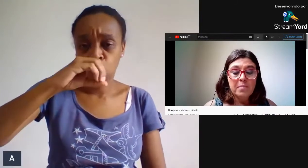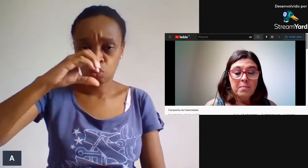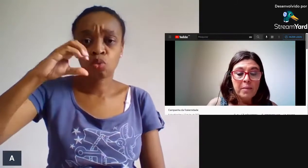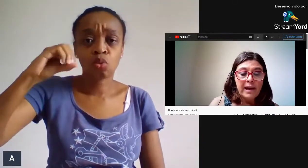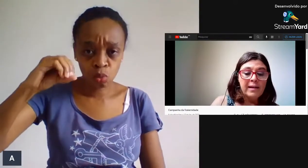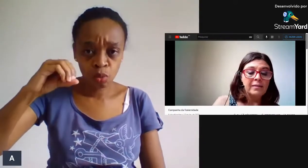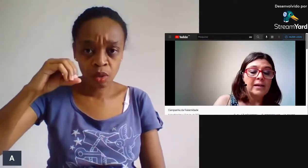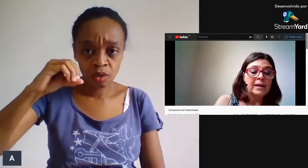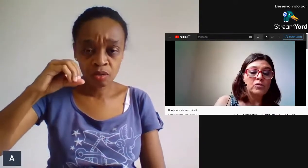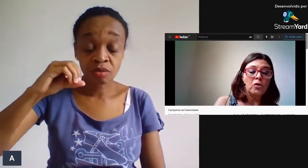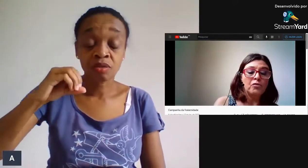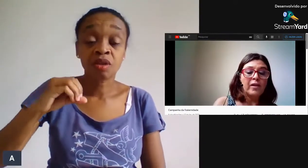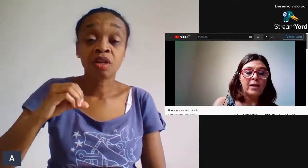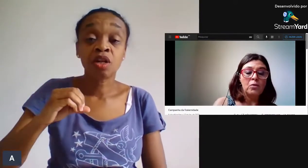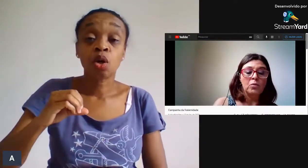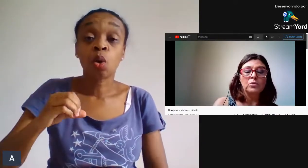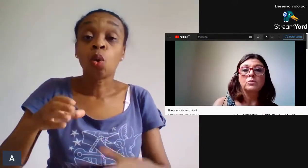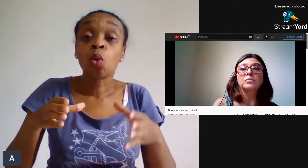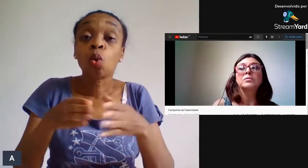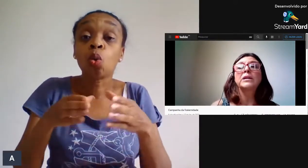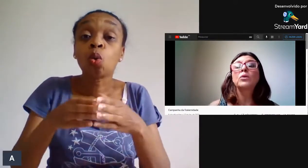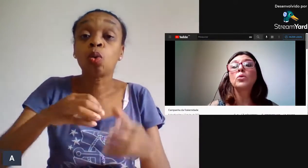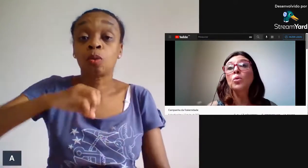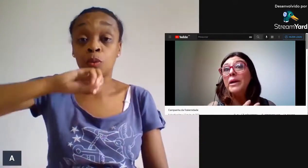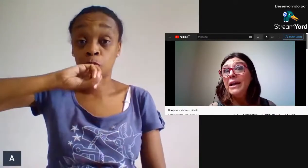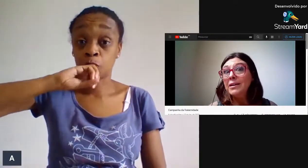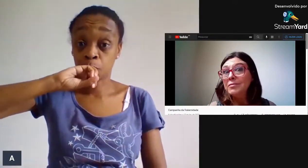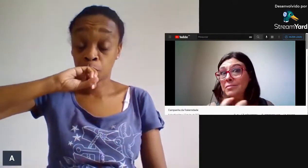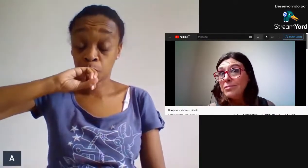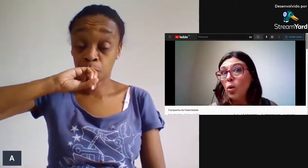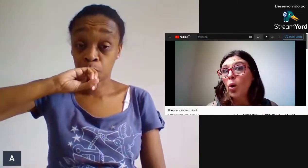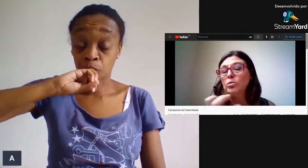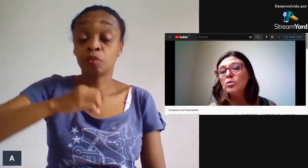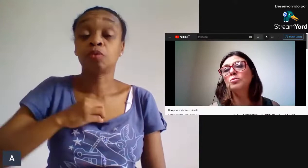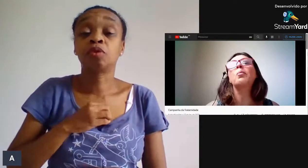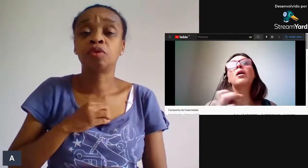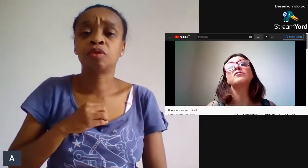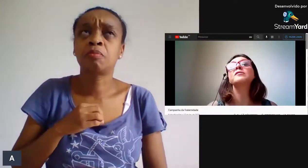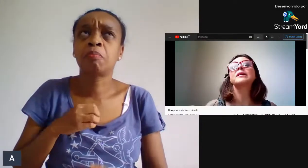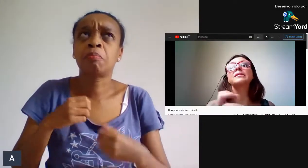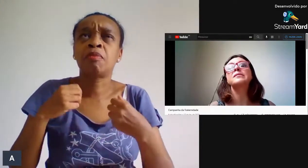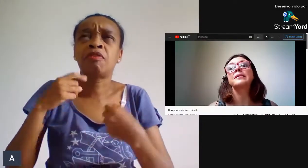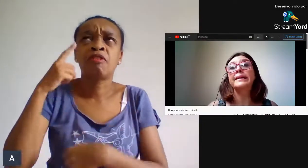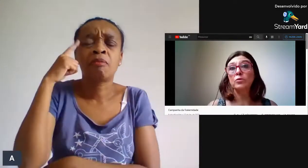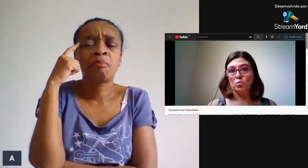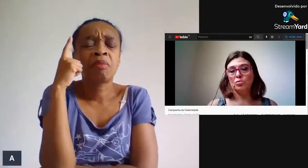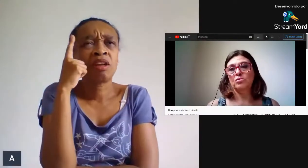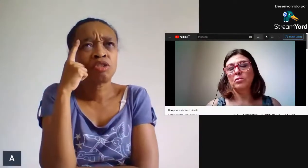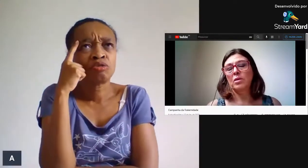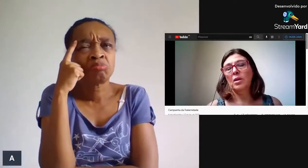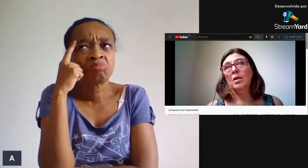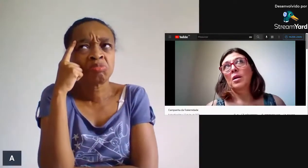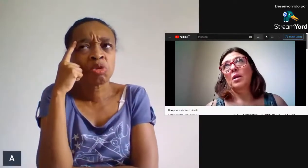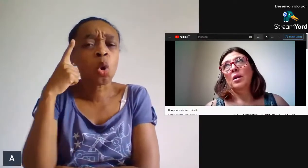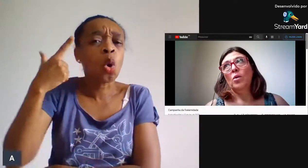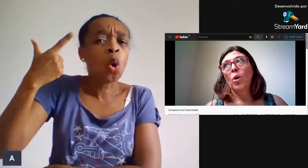a CNBB resolveu incluir outros povos